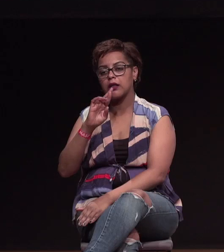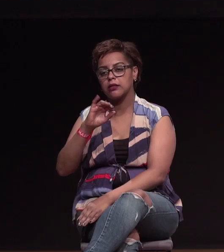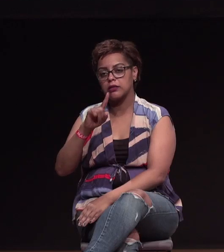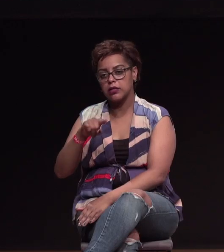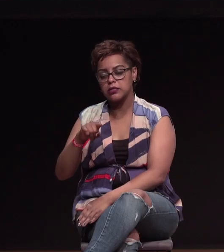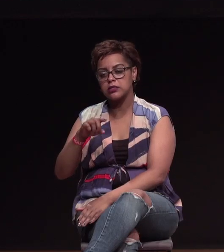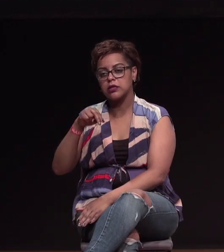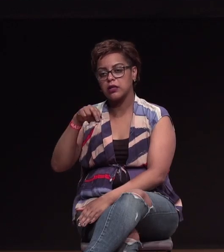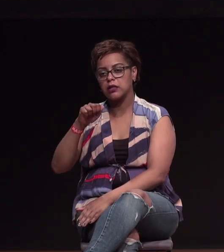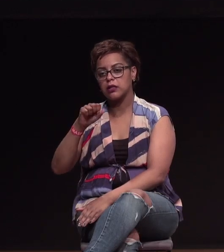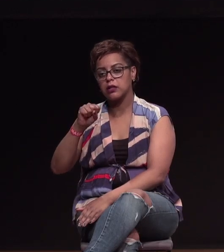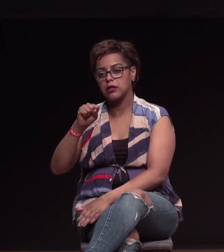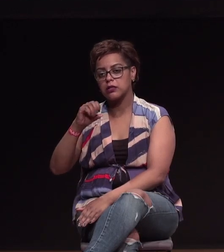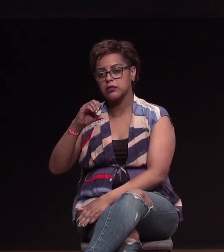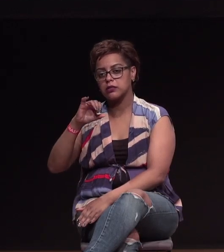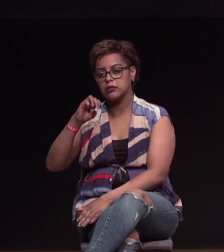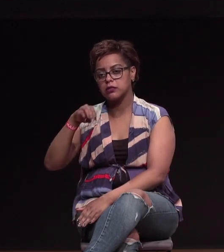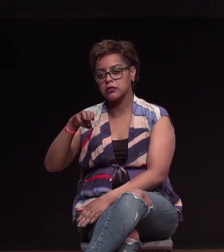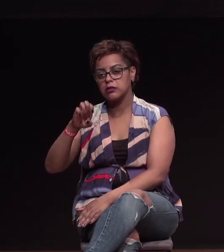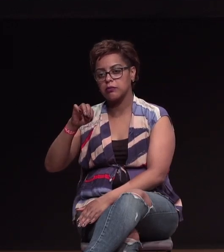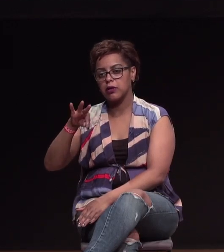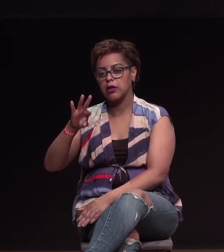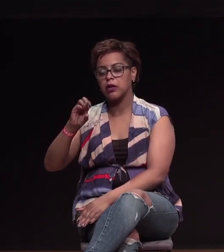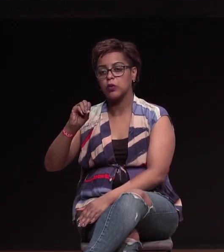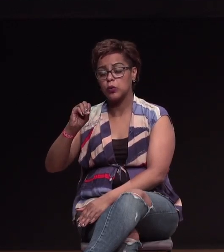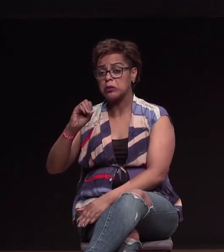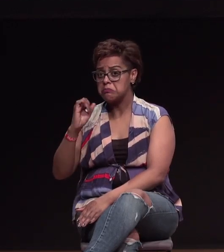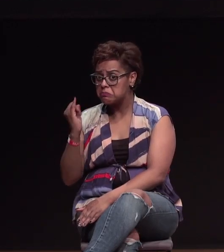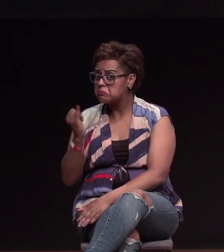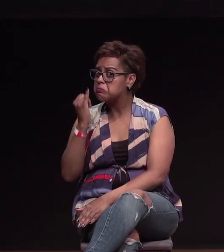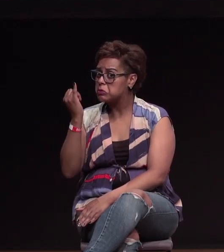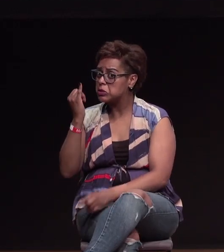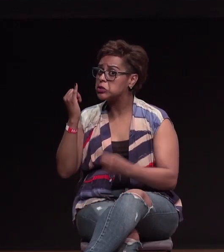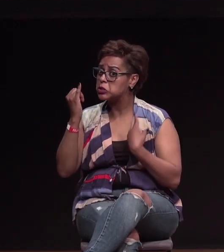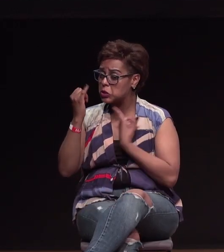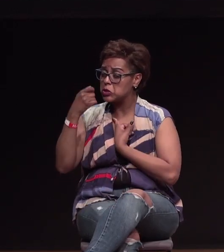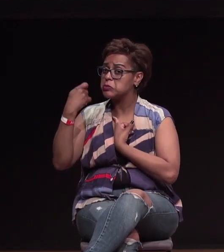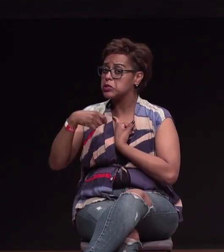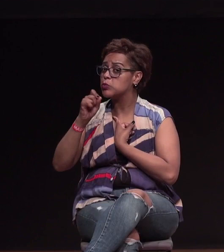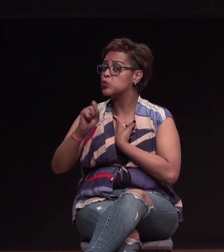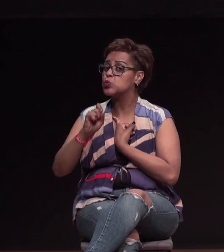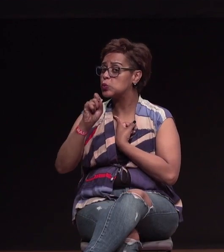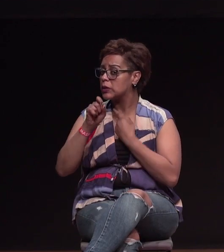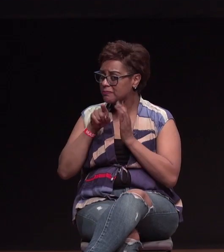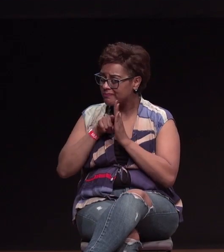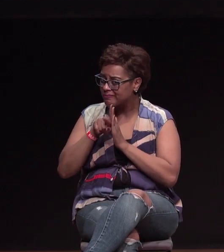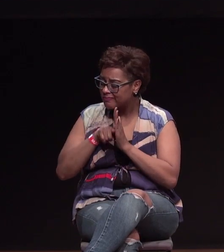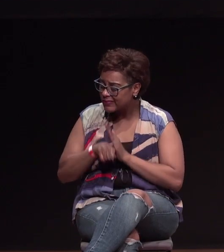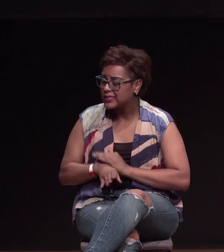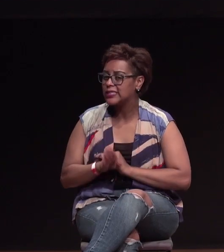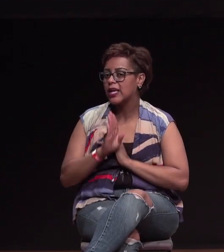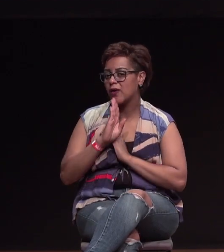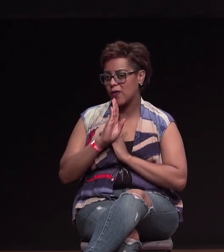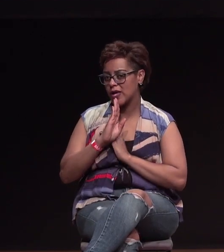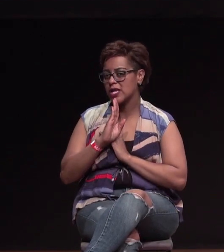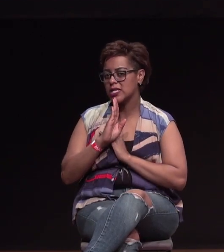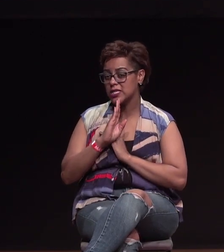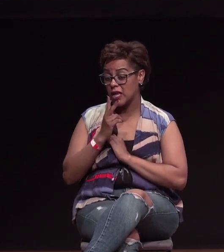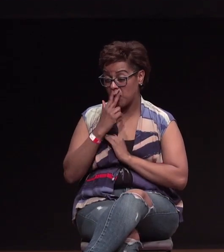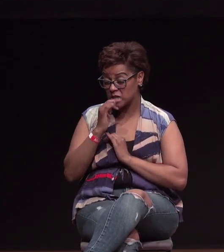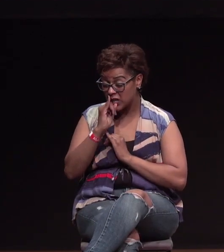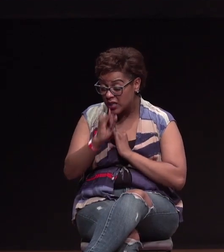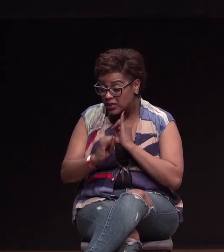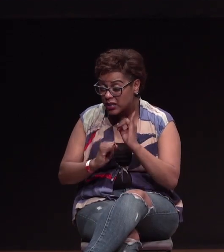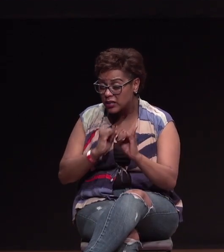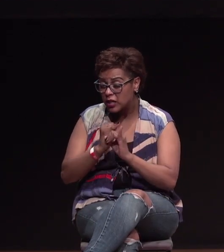que também é um negócio muito importante, que a gente precisa procurar e precisa conhecer. Eu acho que na internet